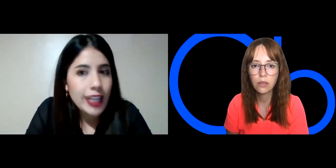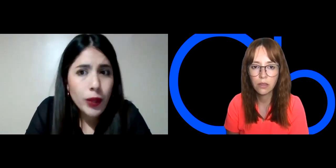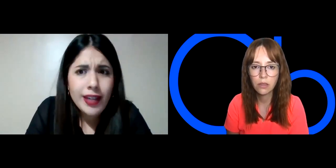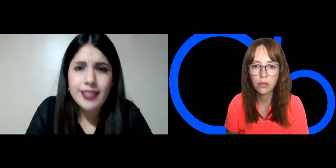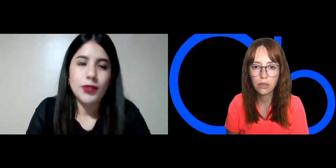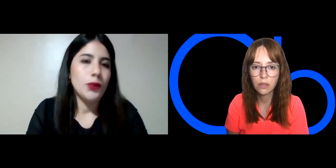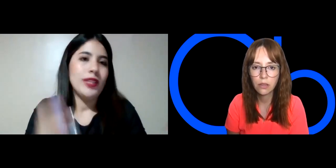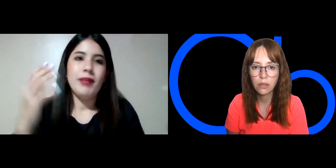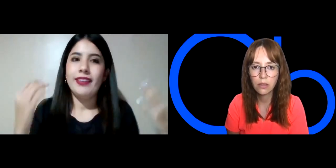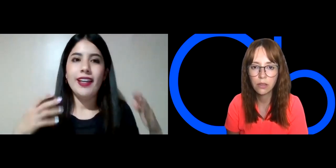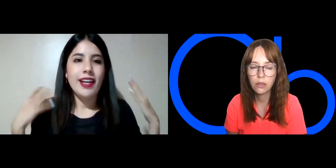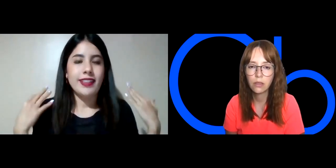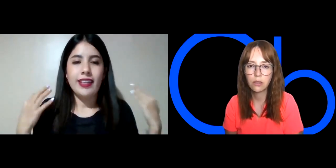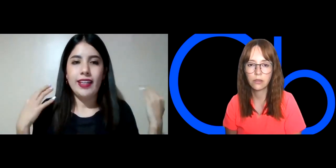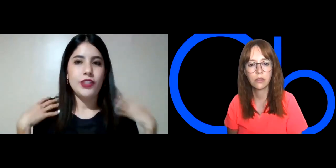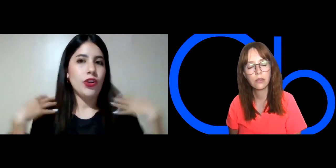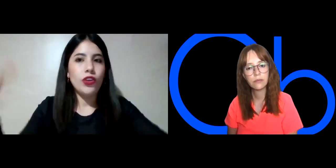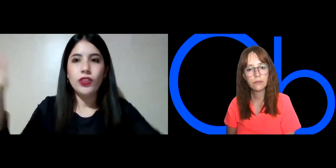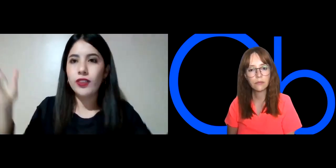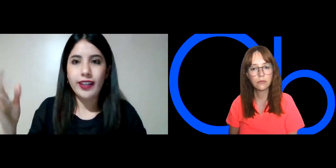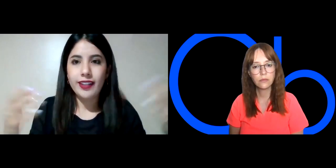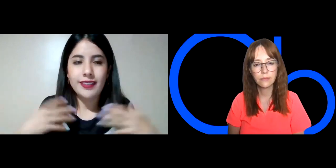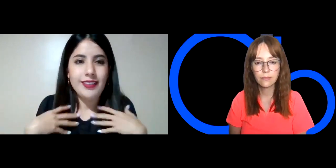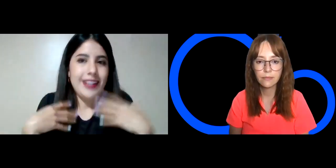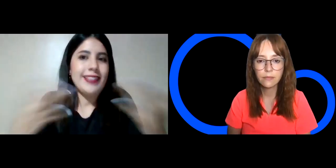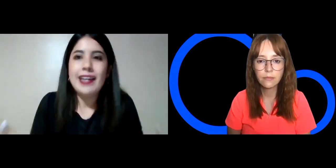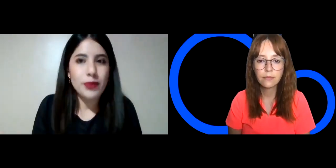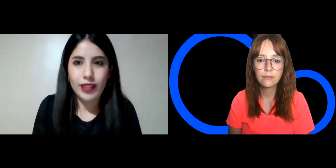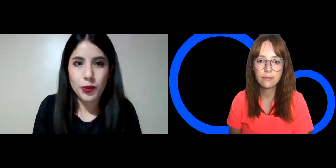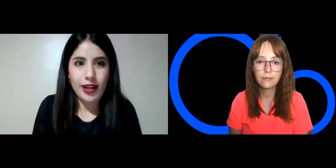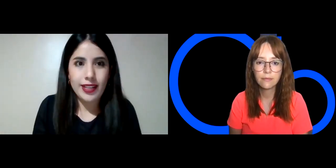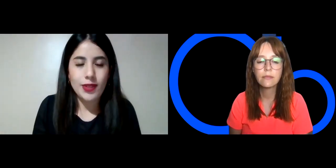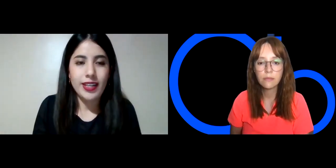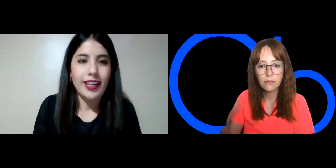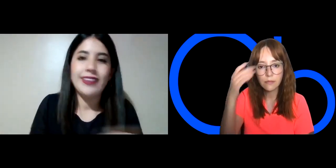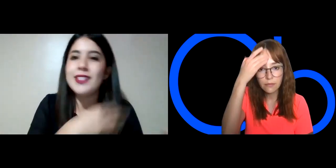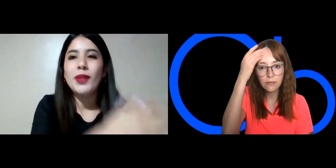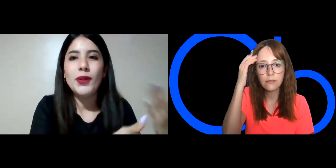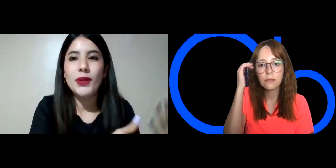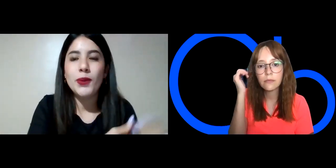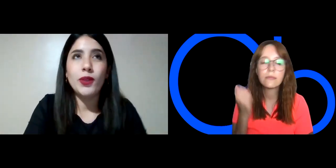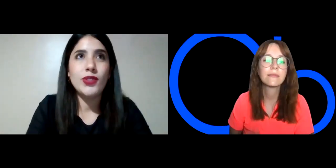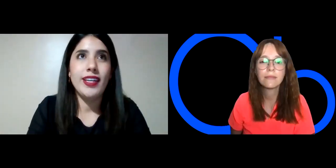las naturales, que son justamente las que el sordo le salen por naturaleza. O sea, antes